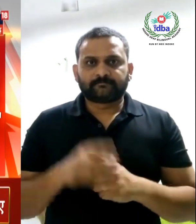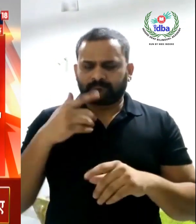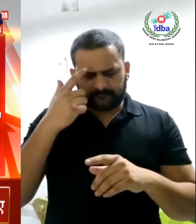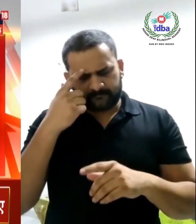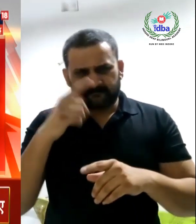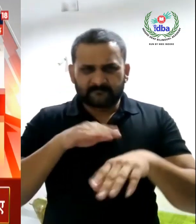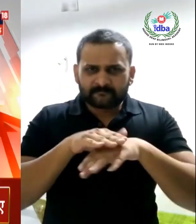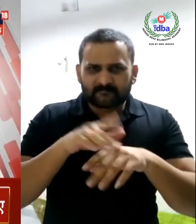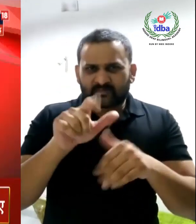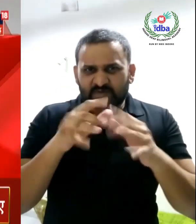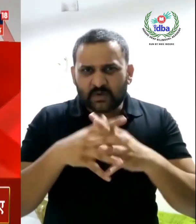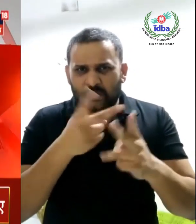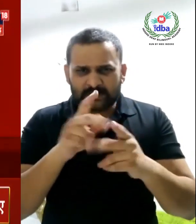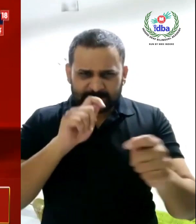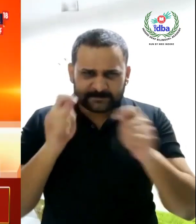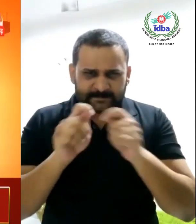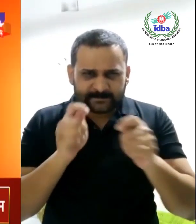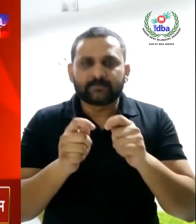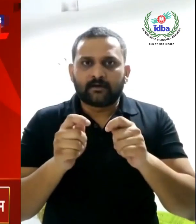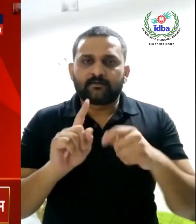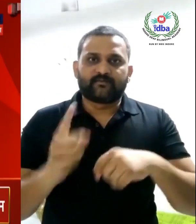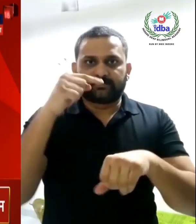क्रांतिकारी श्रम सुधारों के क्षेत्र में।